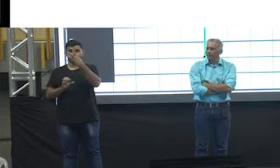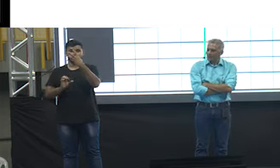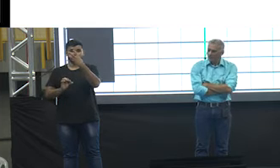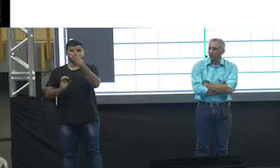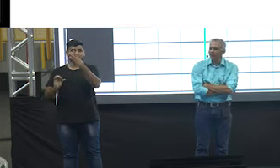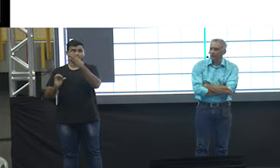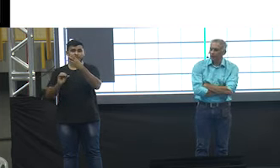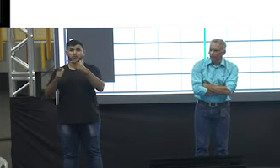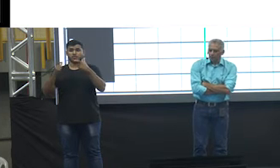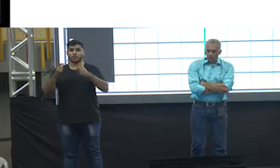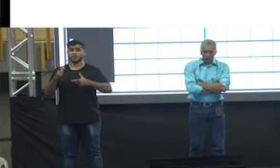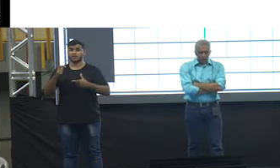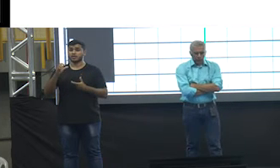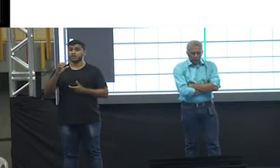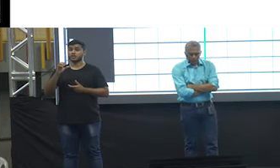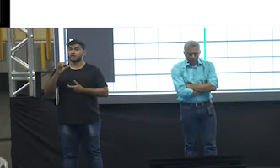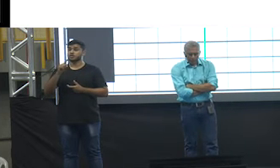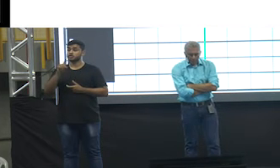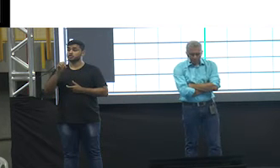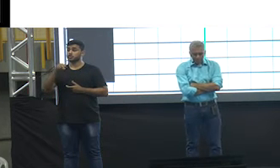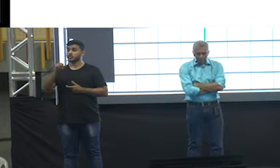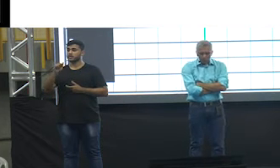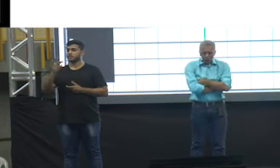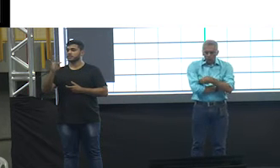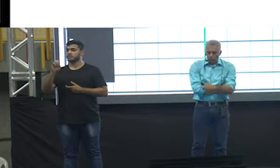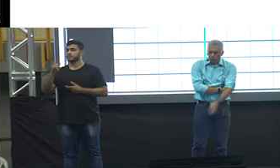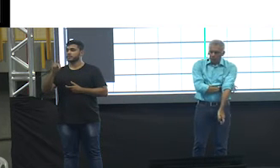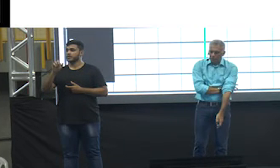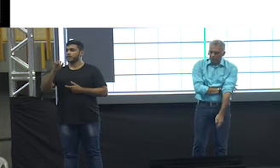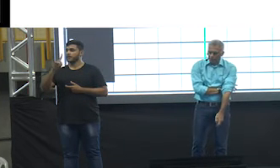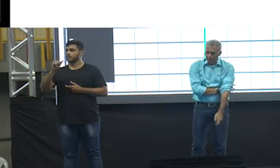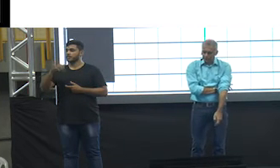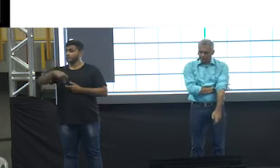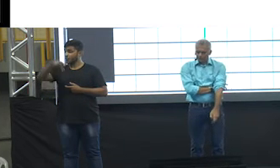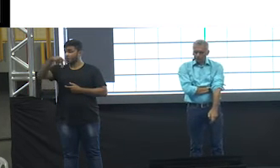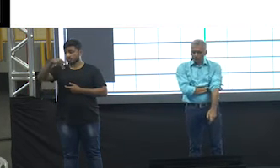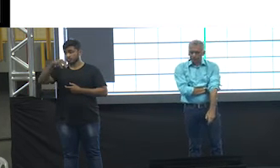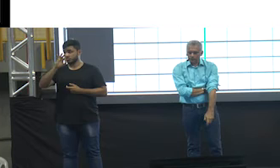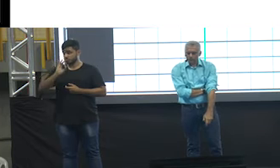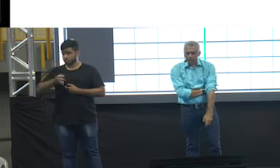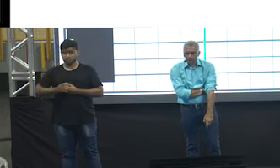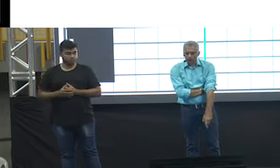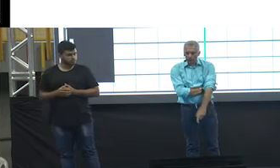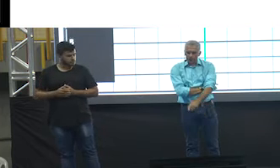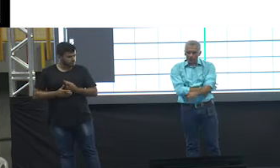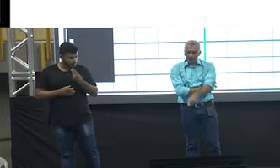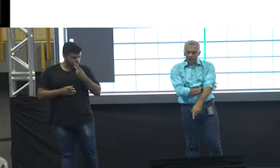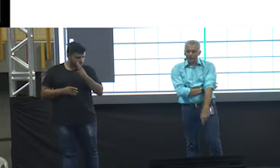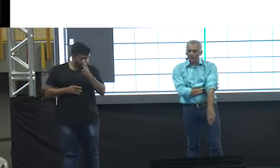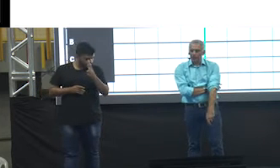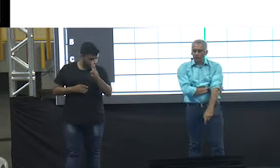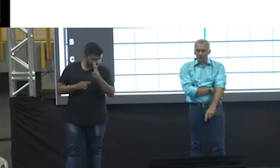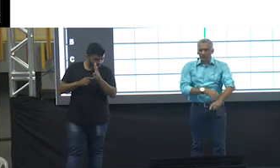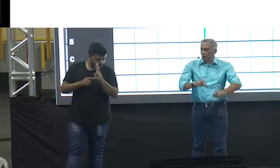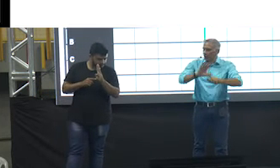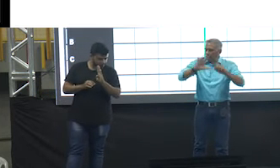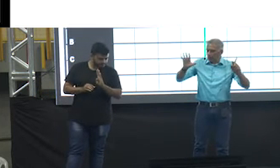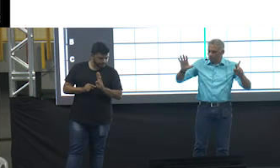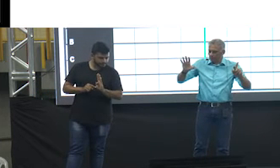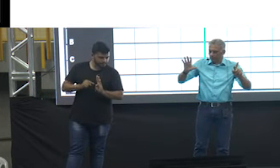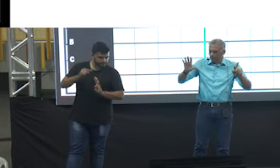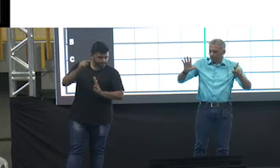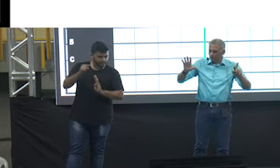Maravilha, tá certo. Professor, o ponto B, ó a distância em relação a Greenwich,